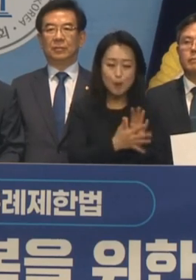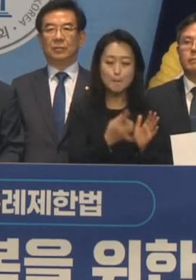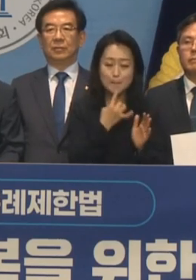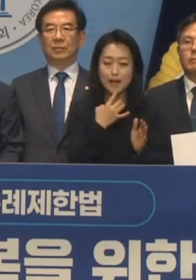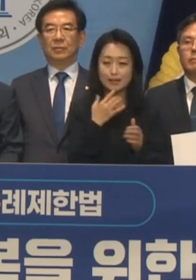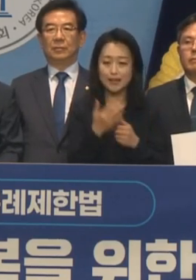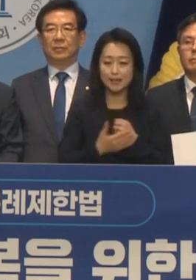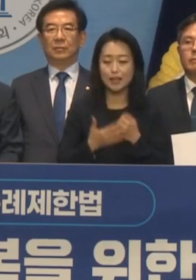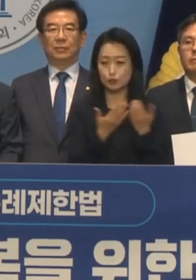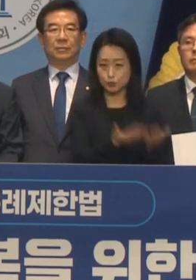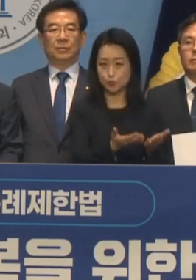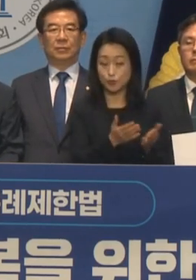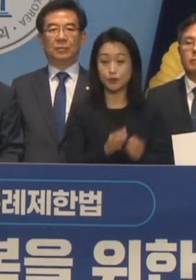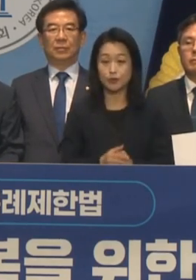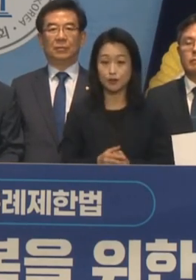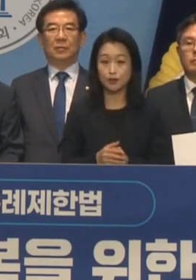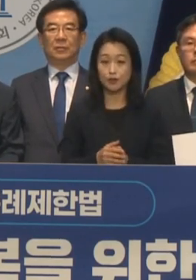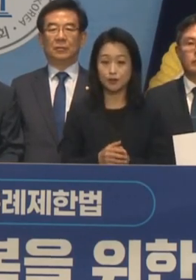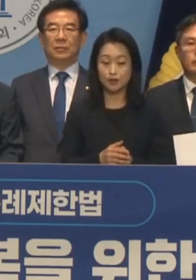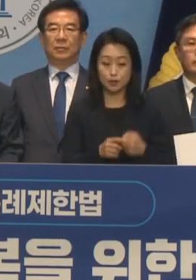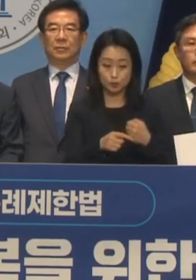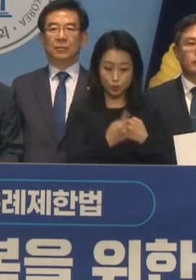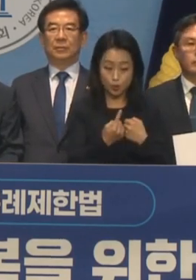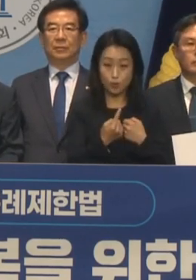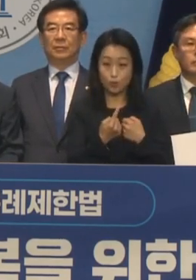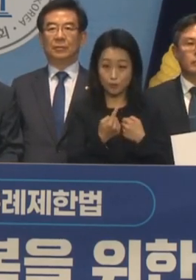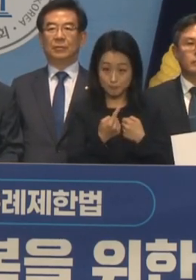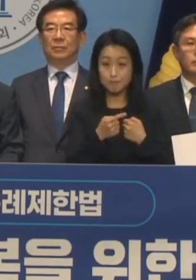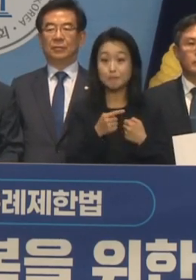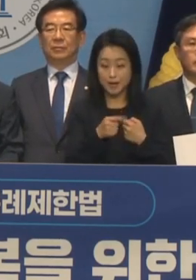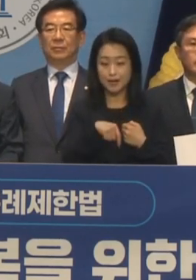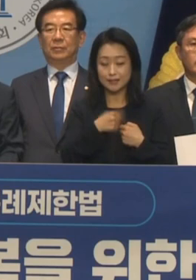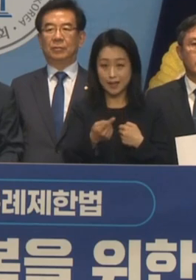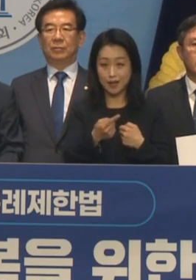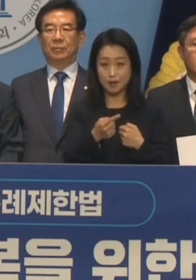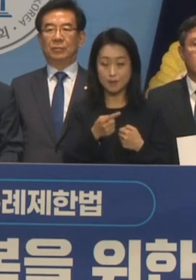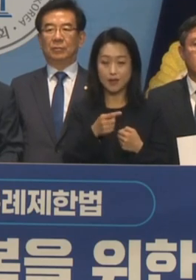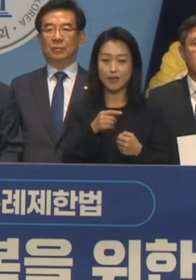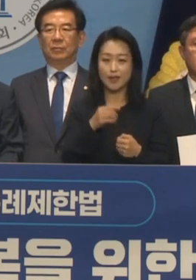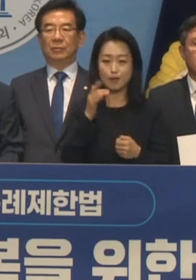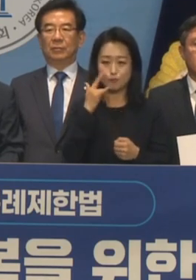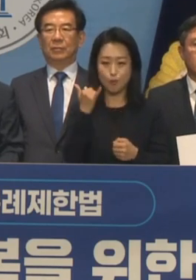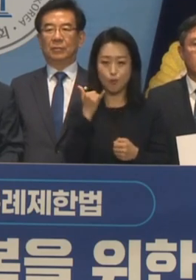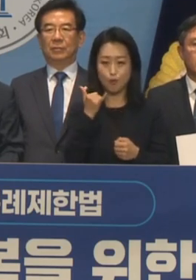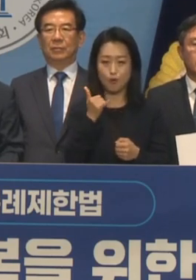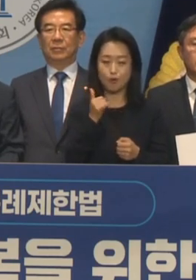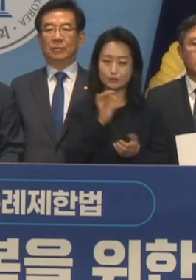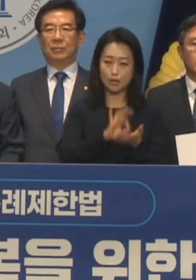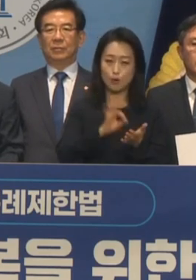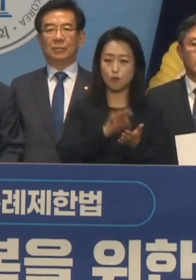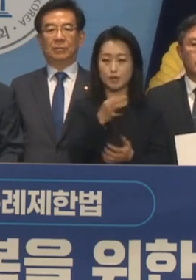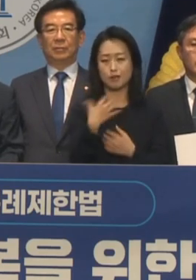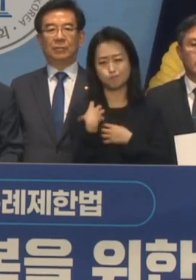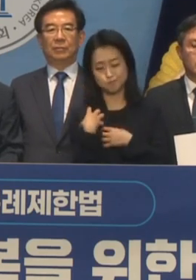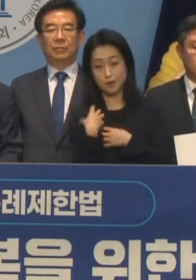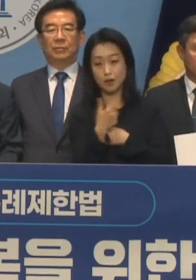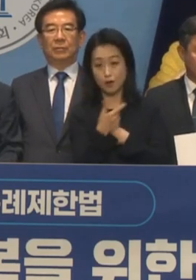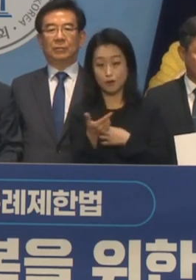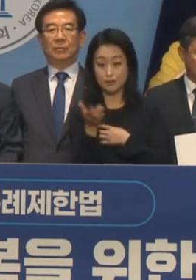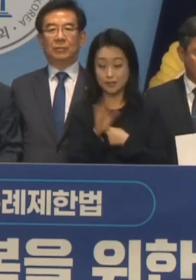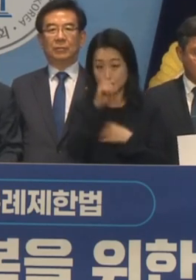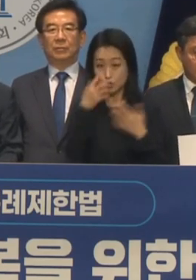있습니다. 양육비 부담은 초등학교 진학과 함께 불어나서 불어나는데